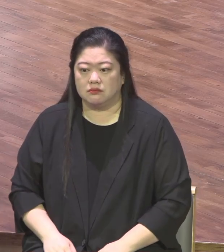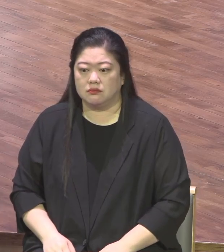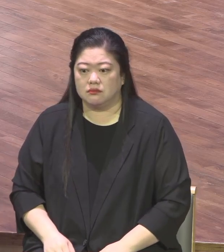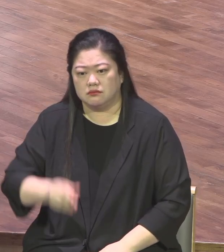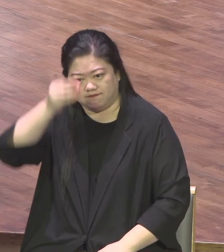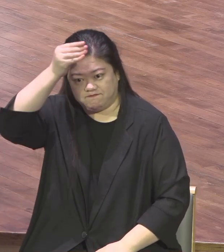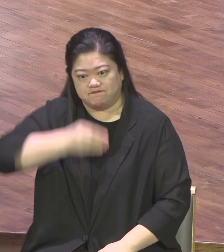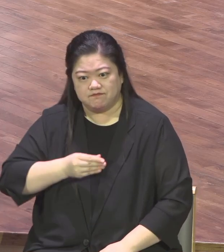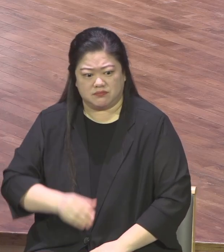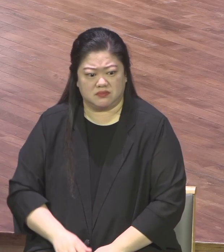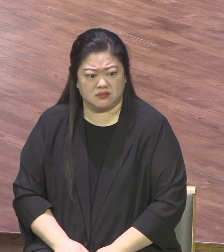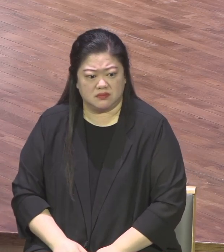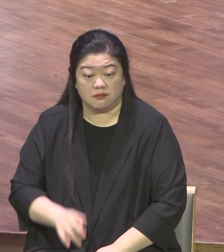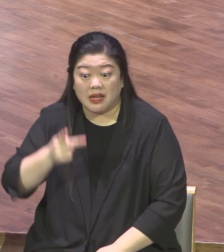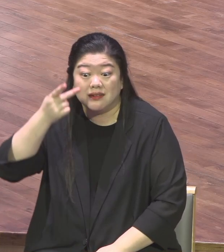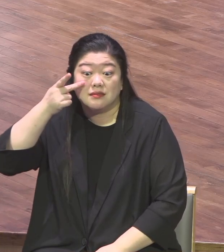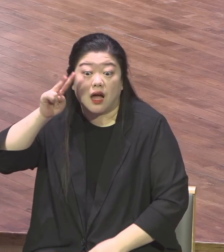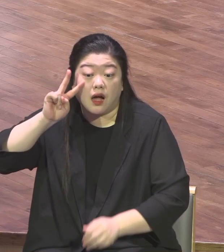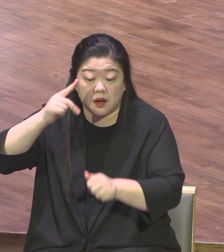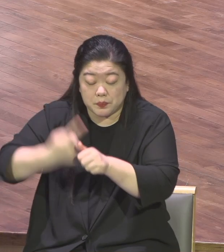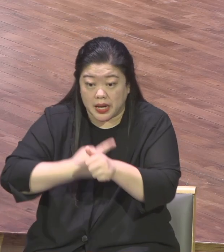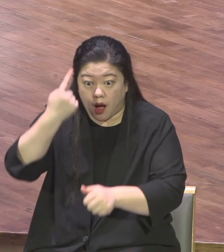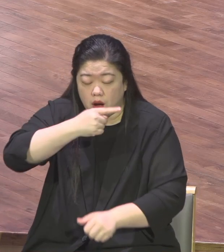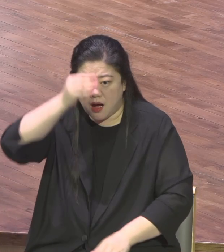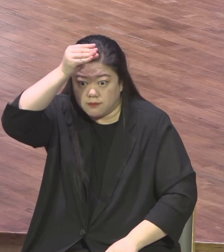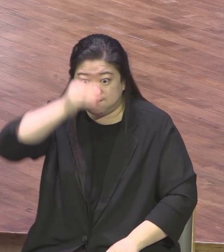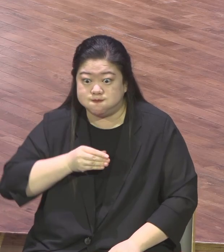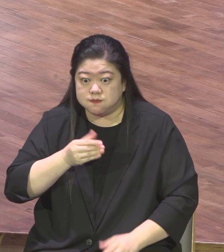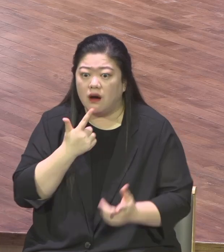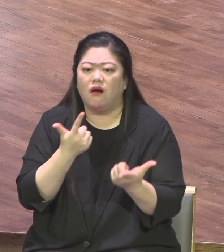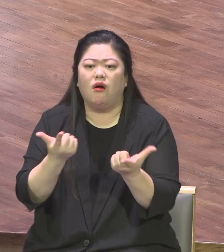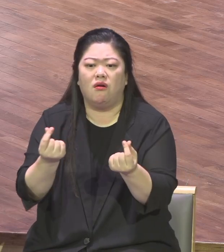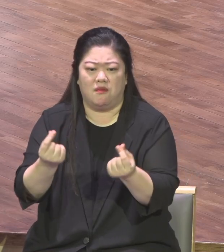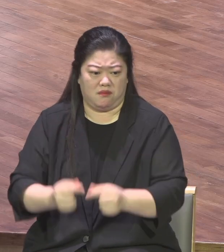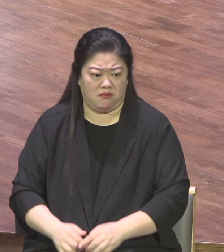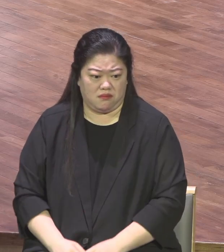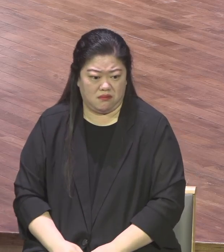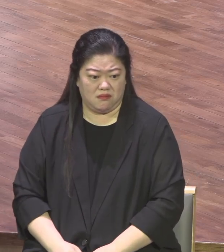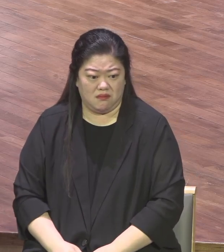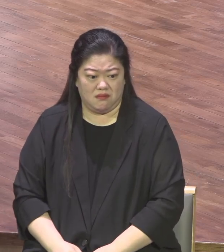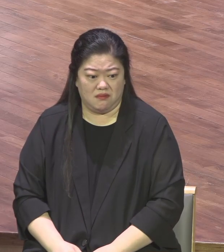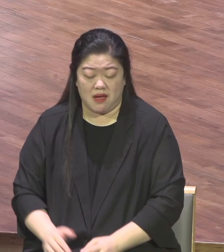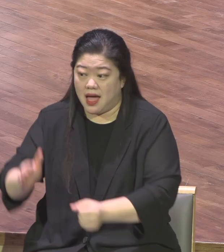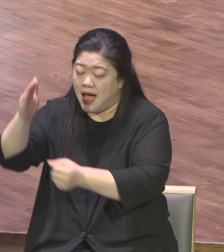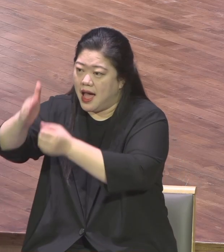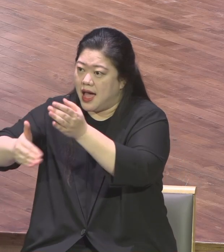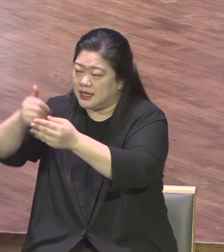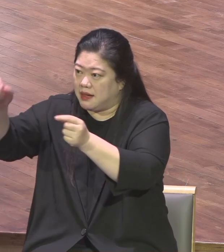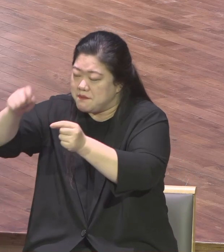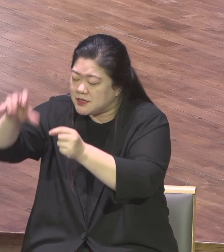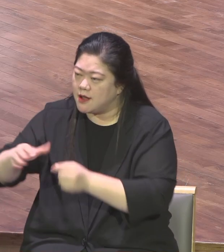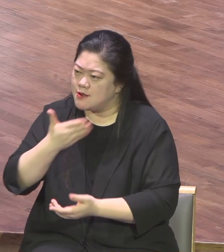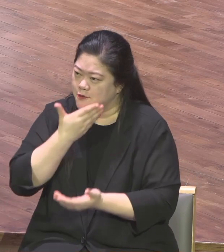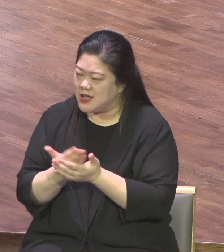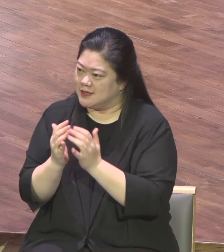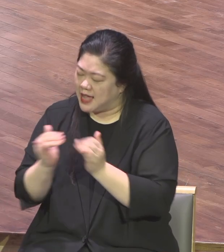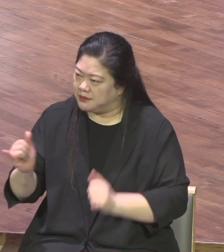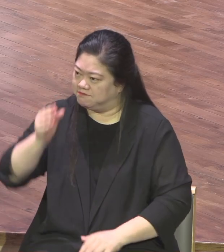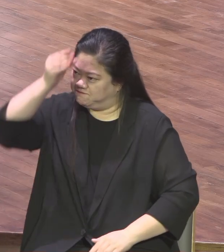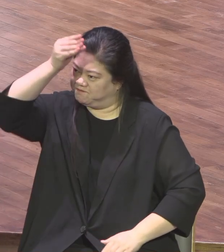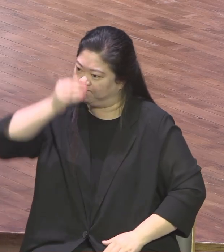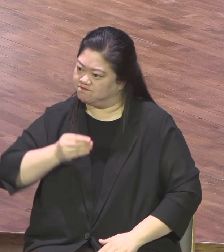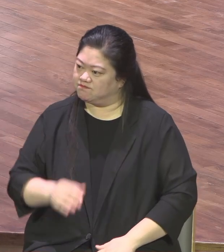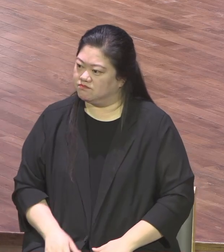치유됩니다. 능력 나타납니다. 나는 하나님 앞에서 최고 가치 있는 존재다. 나